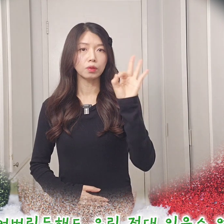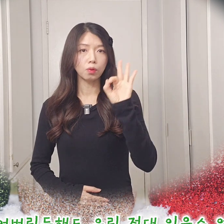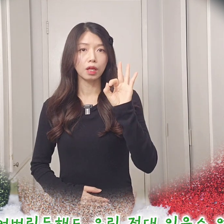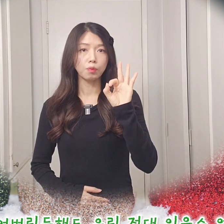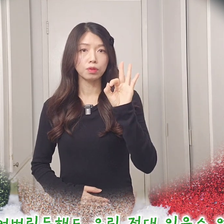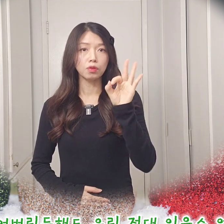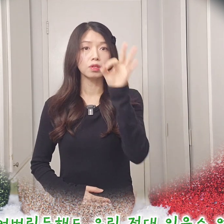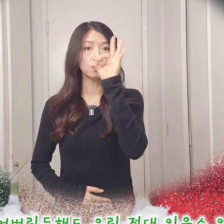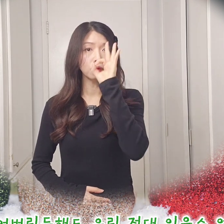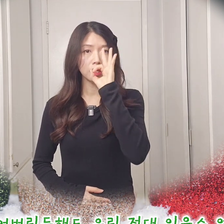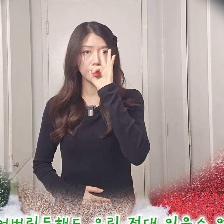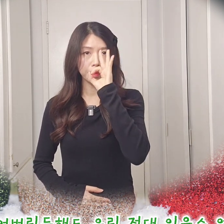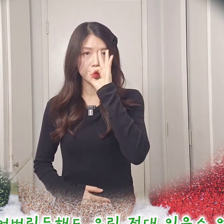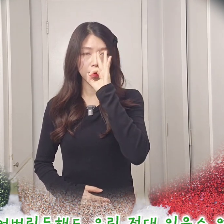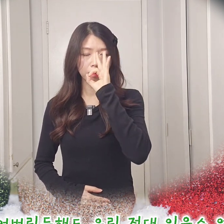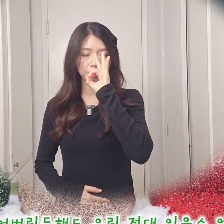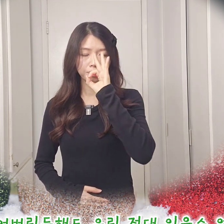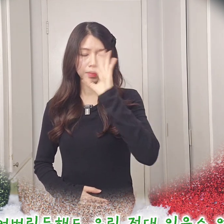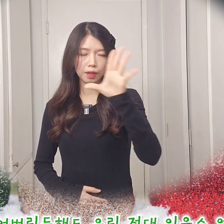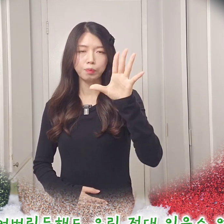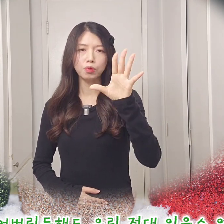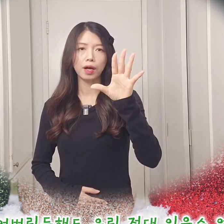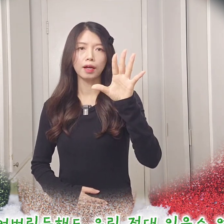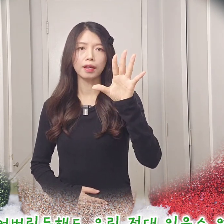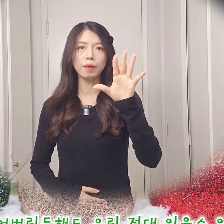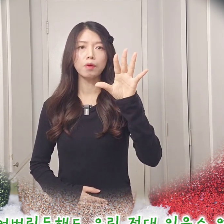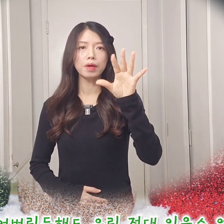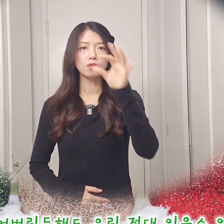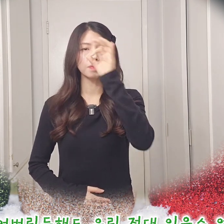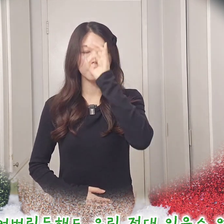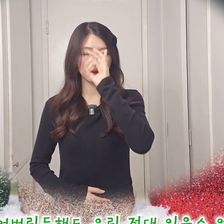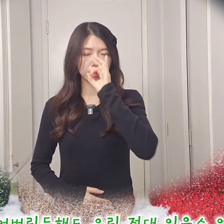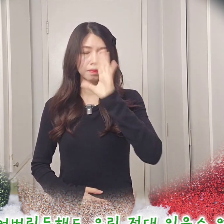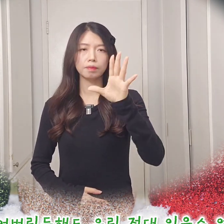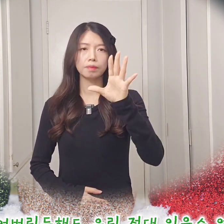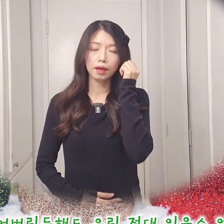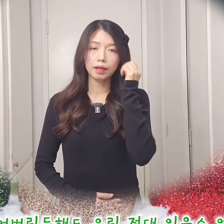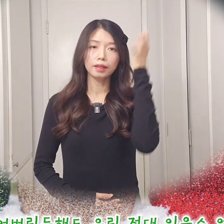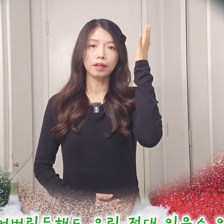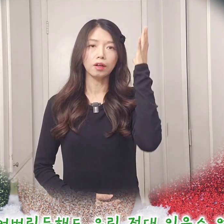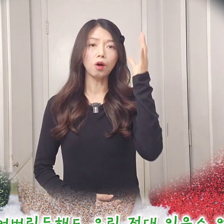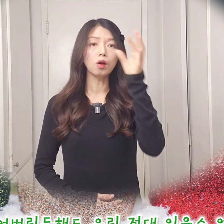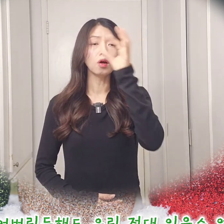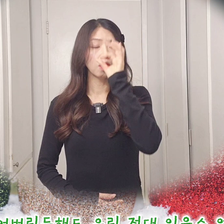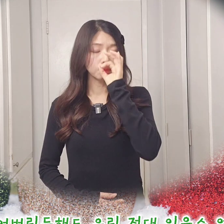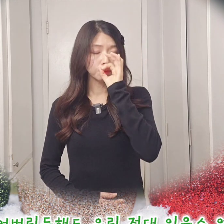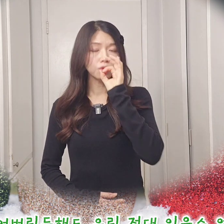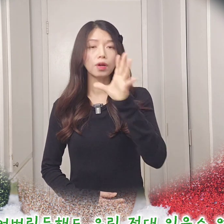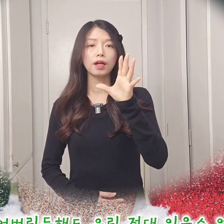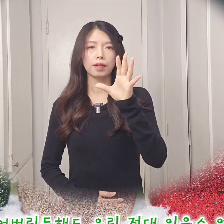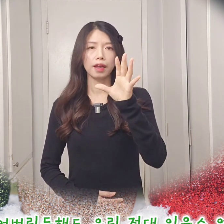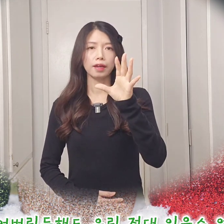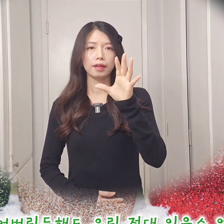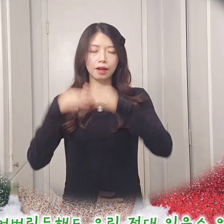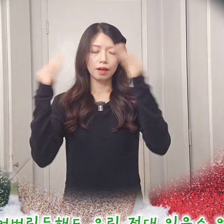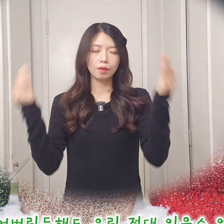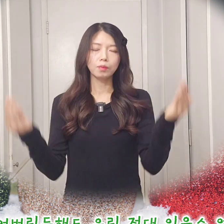동그랗게 붙여주시고 입 앞에서 앞으로 강하게 한 번만 해주시면 돼요. 있는 거 불가능해.